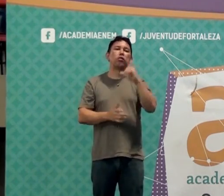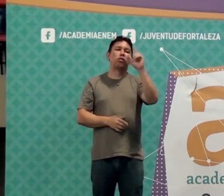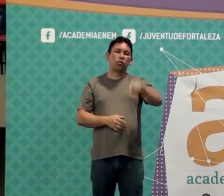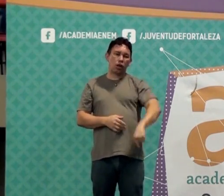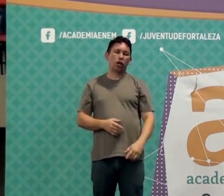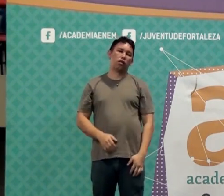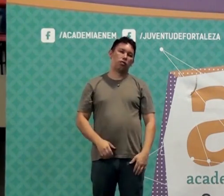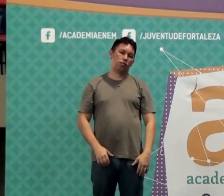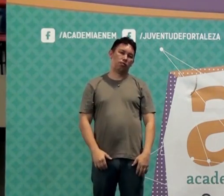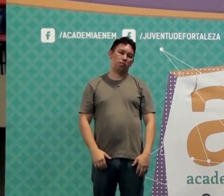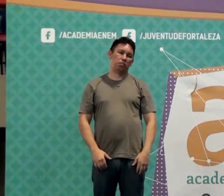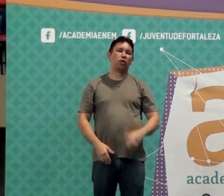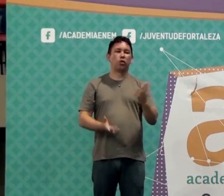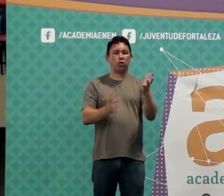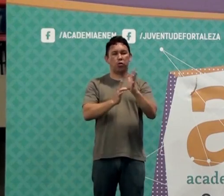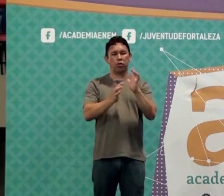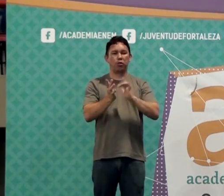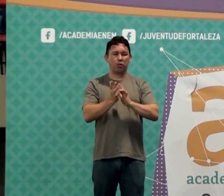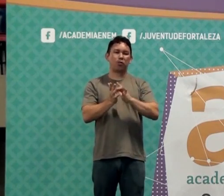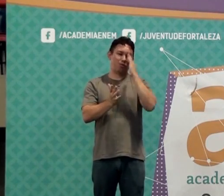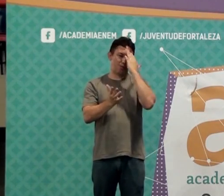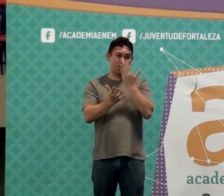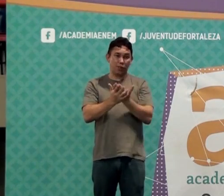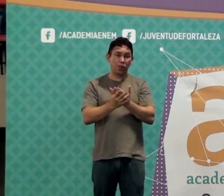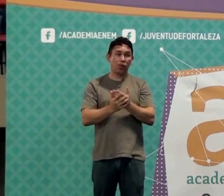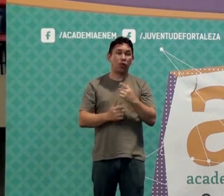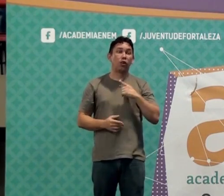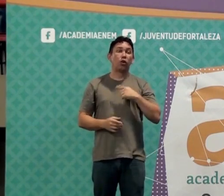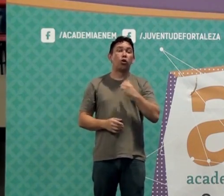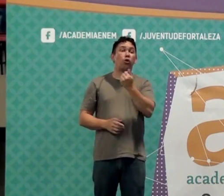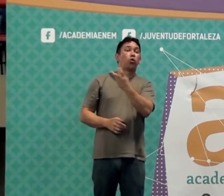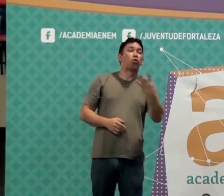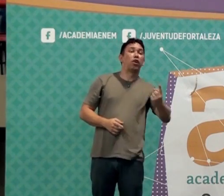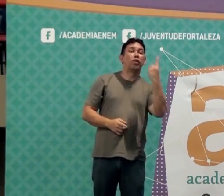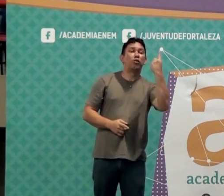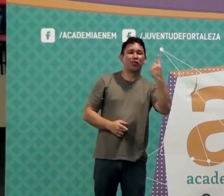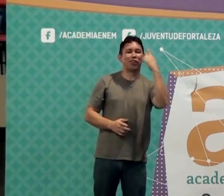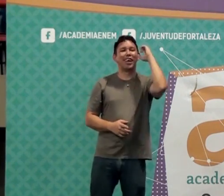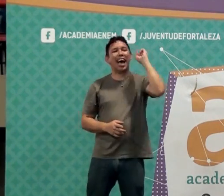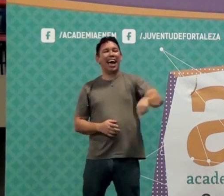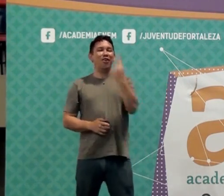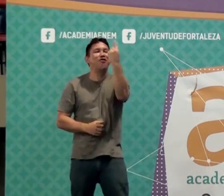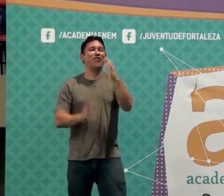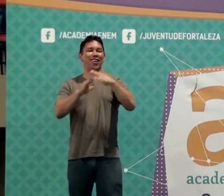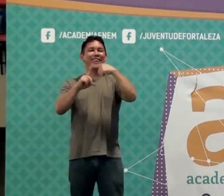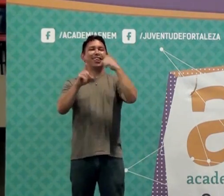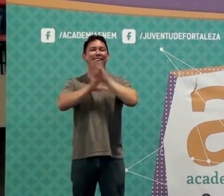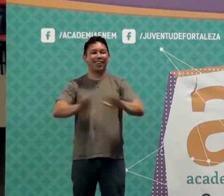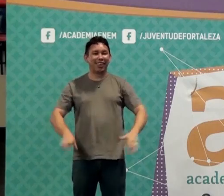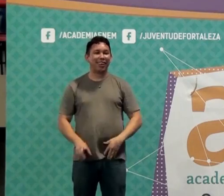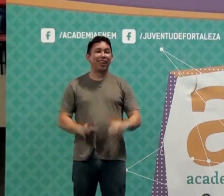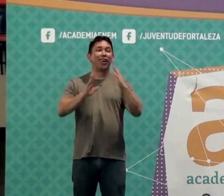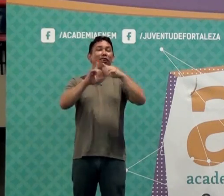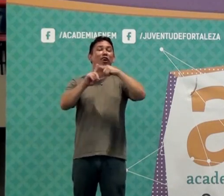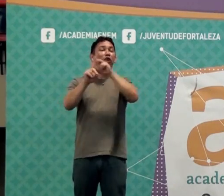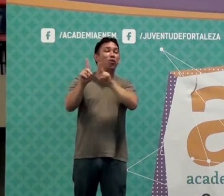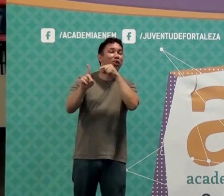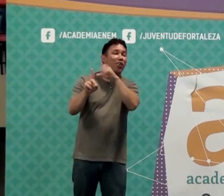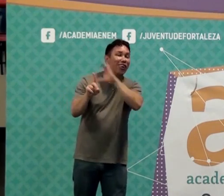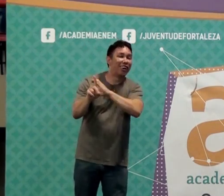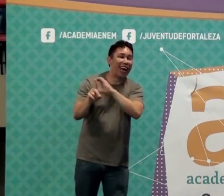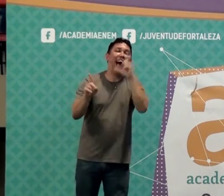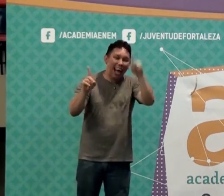Você trabalhando, o dono da terra está achando só o filé, tá? Esta sociedade ainda tem a influência